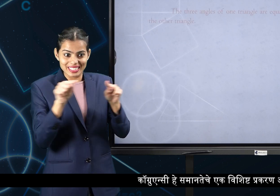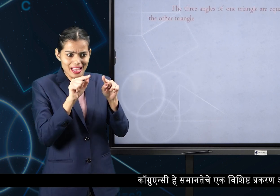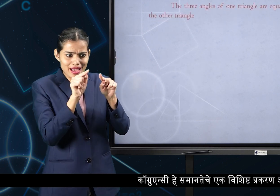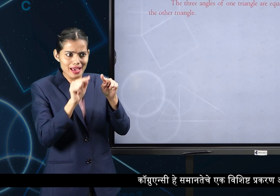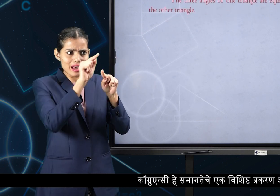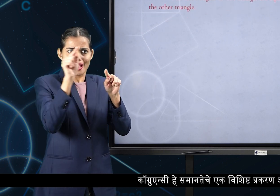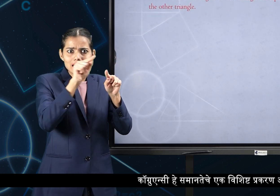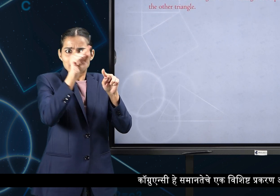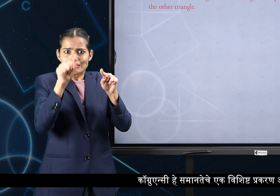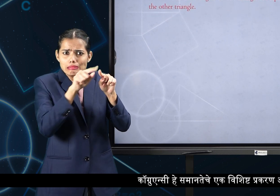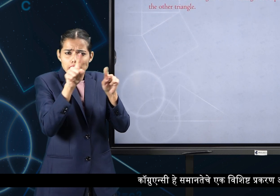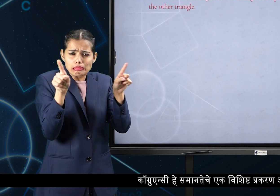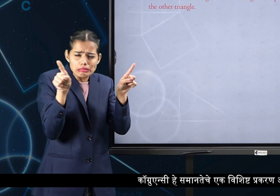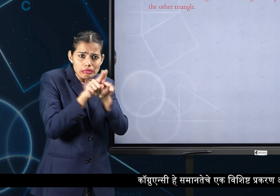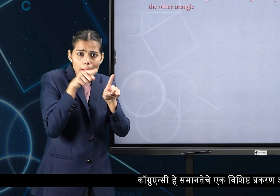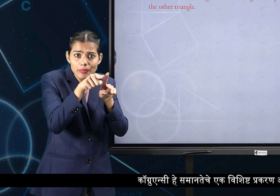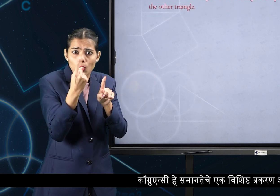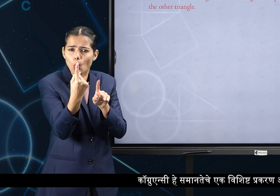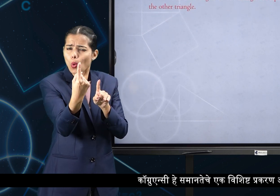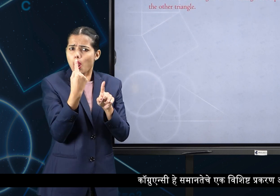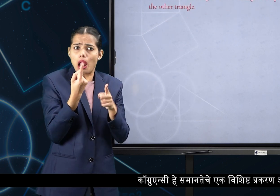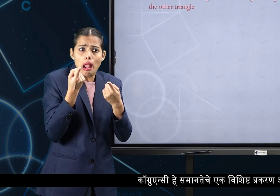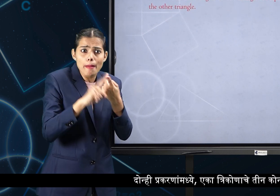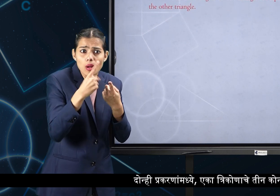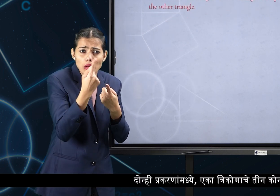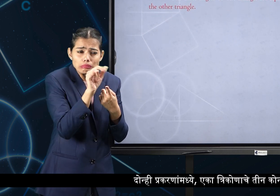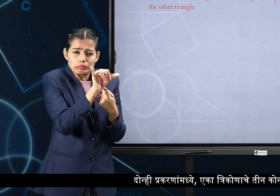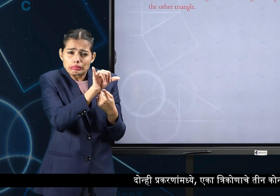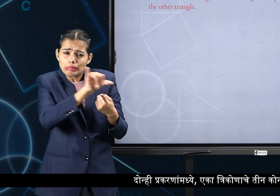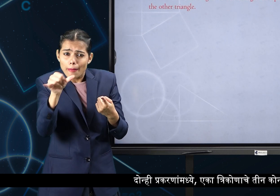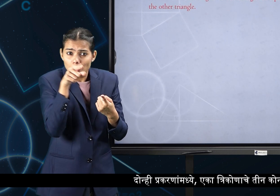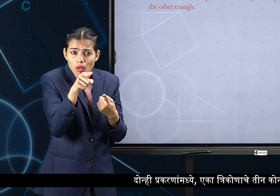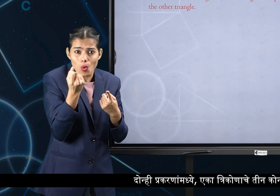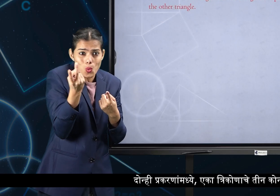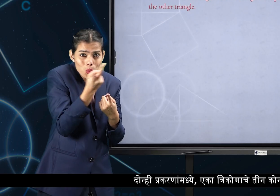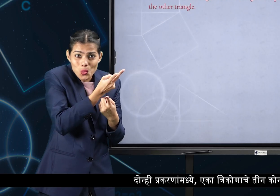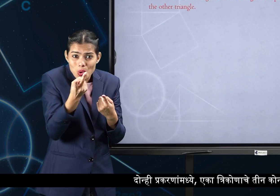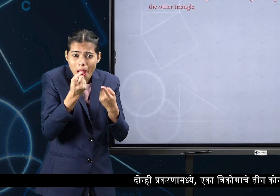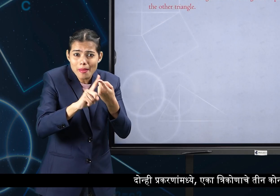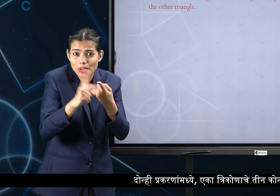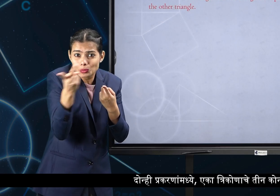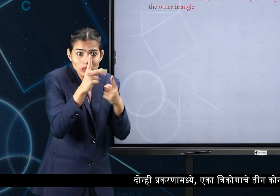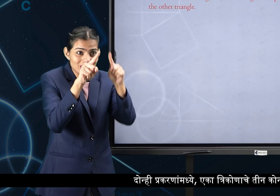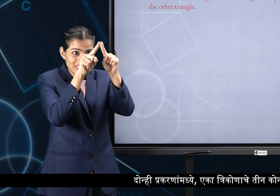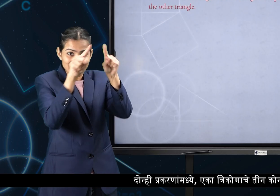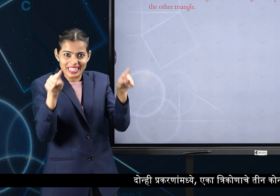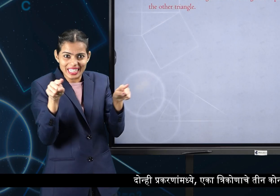कॉन्ग्रुएन्सी हे समानतेचे एक विशिष्ट प्रकरण आहे. दोन्ही प्रकरणांमध्ये एक त्रिकोणाचा 3 कोन